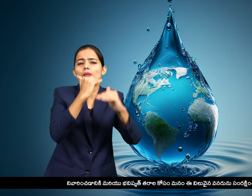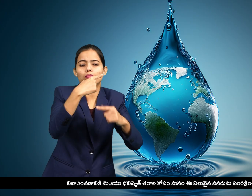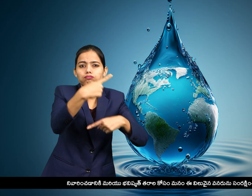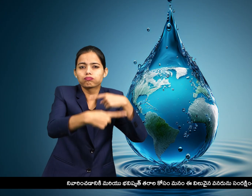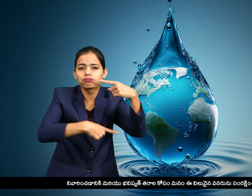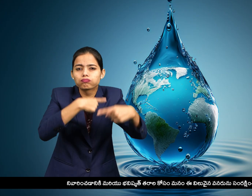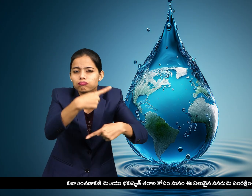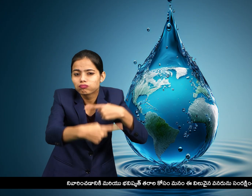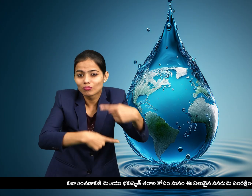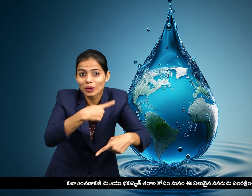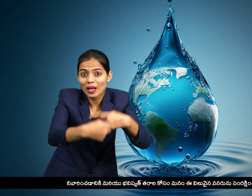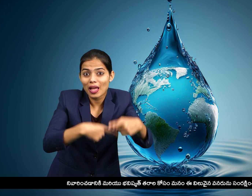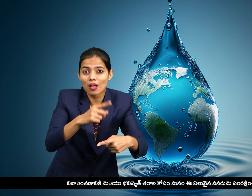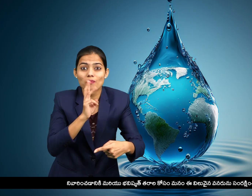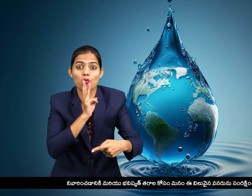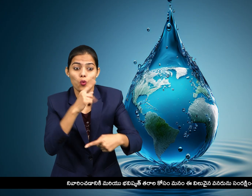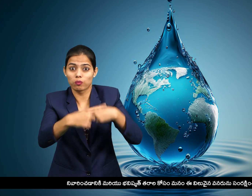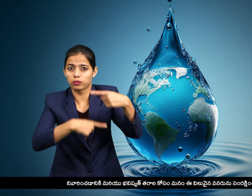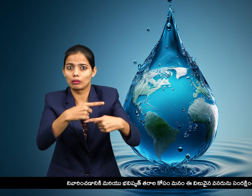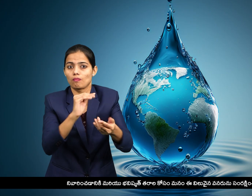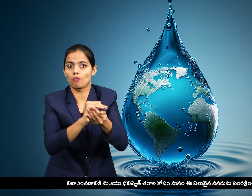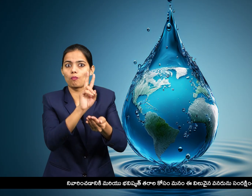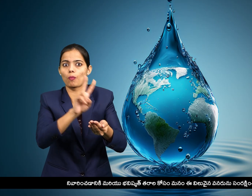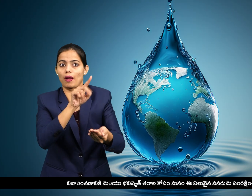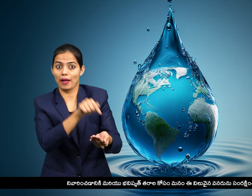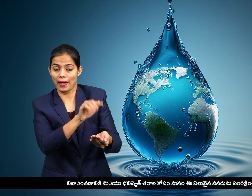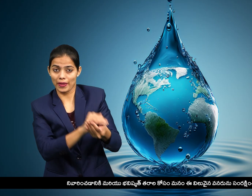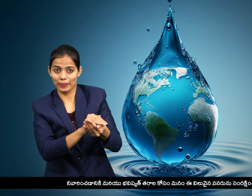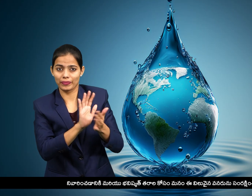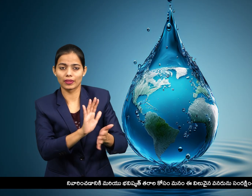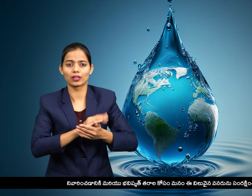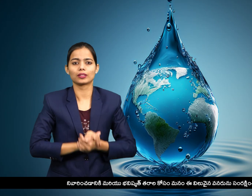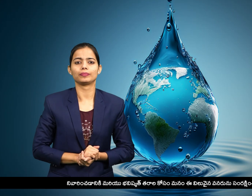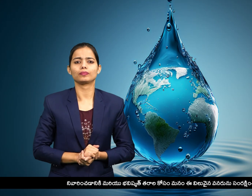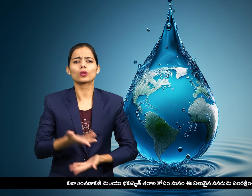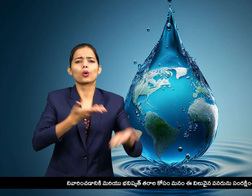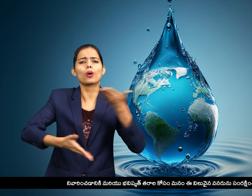తరాల కోసం మనం ఈ విలువైన వనరును సంరక్షించుకోవాలి.